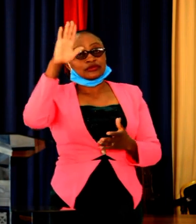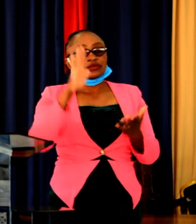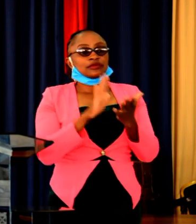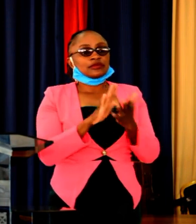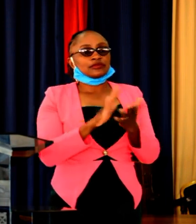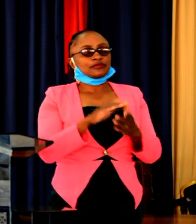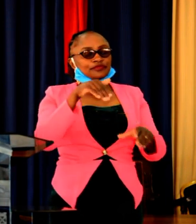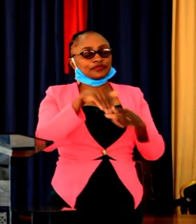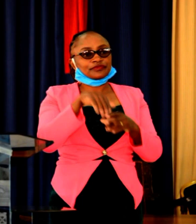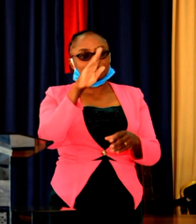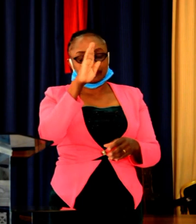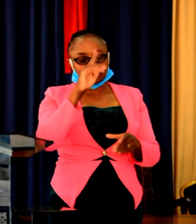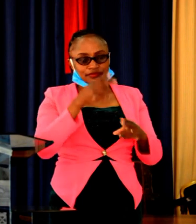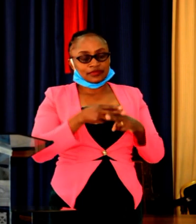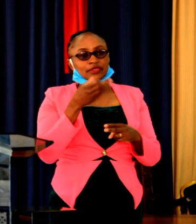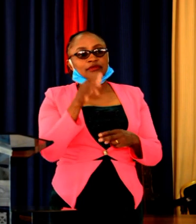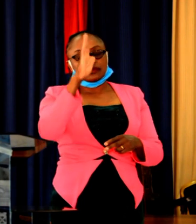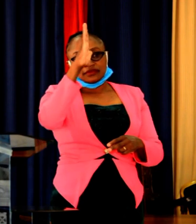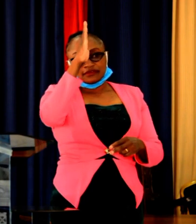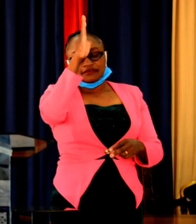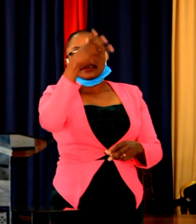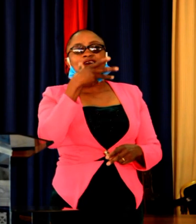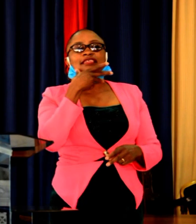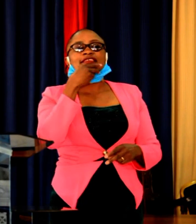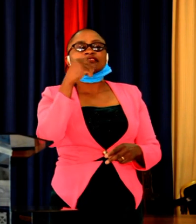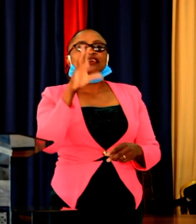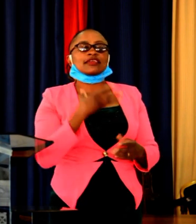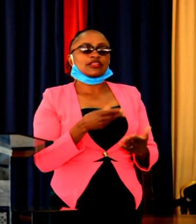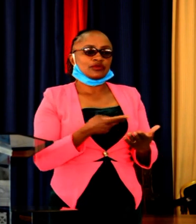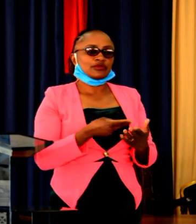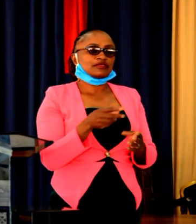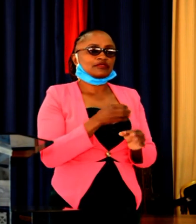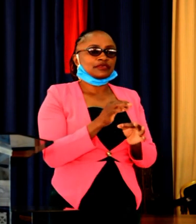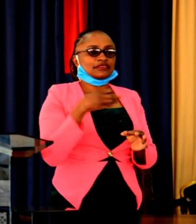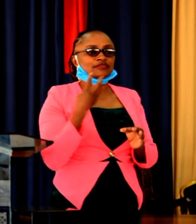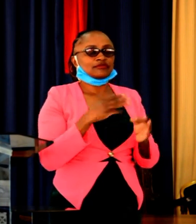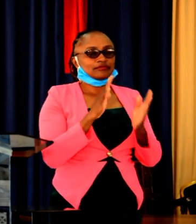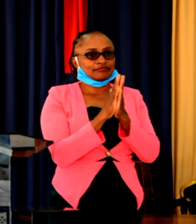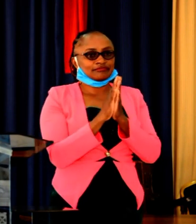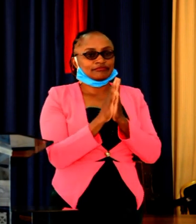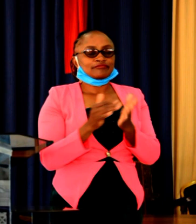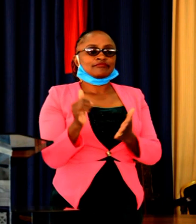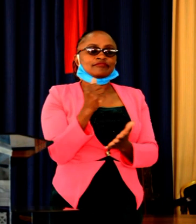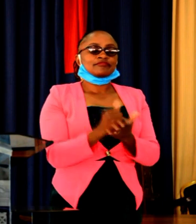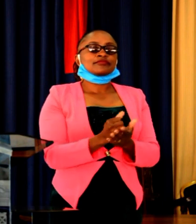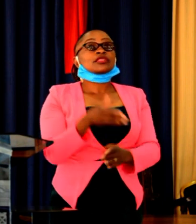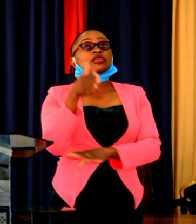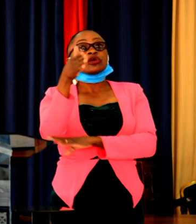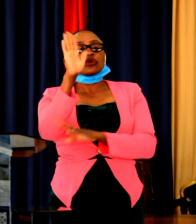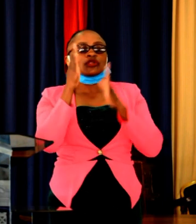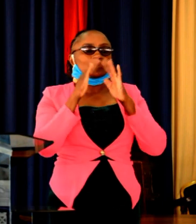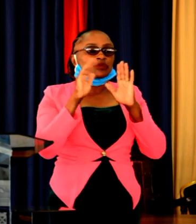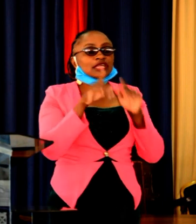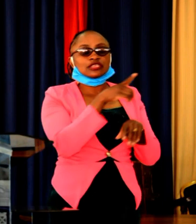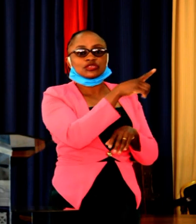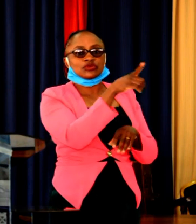jina la Baba, la Mwana na Roho Mtakatifu tumeomba na tumeamini. Amen. So God bless you. Mkiwa kule